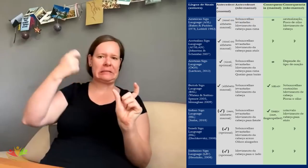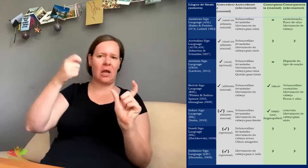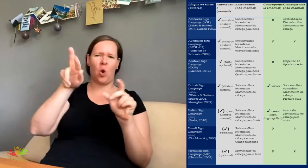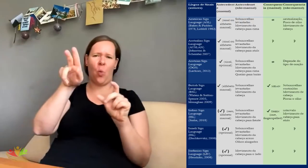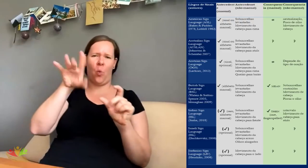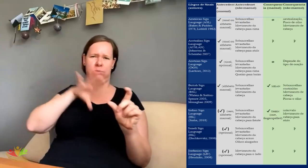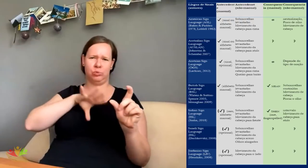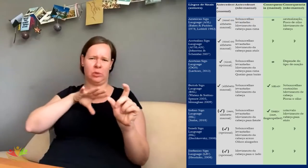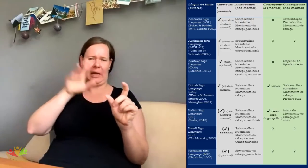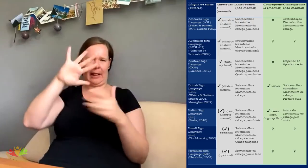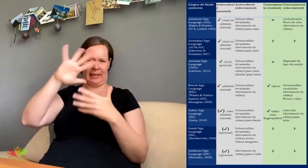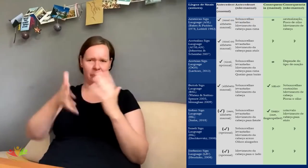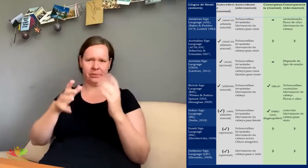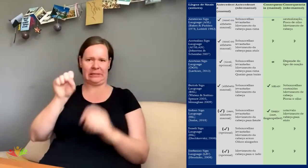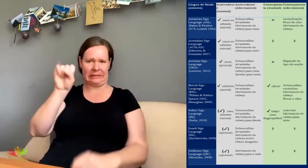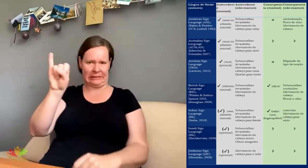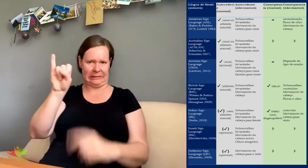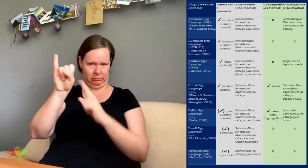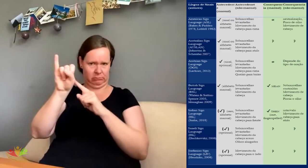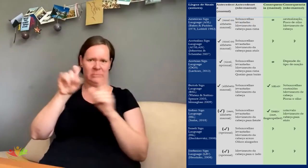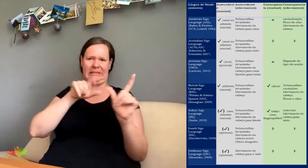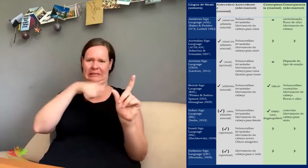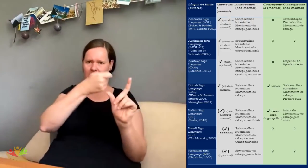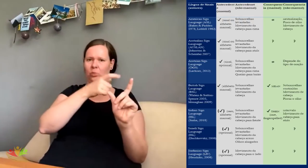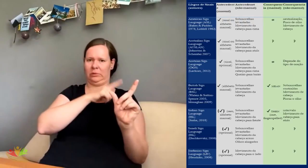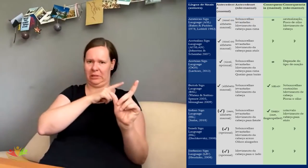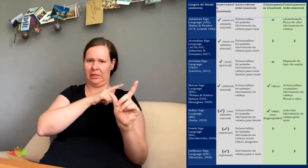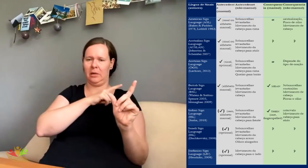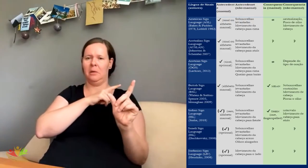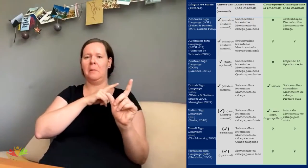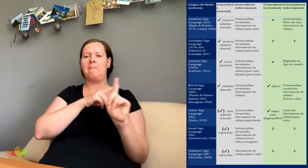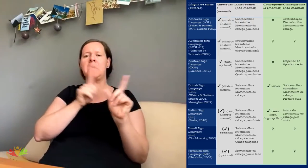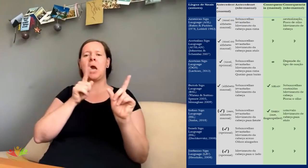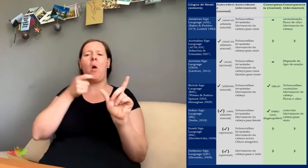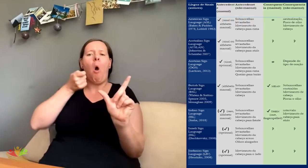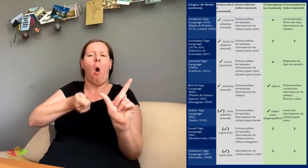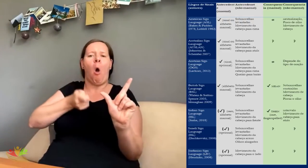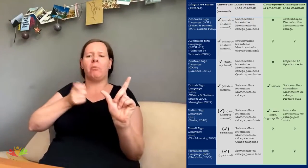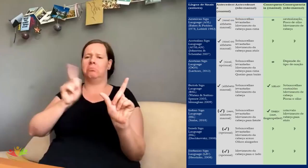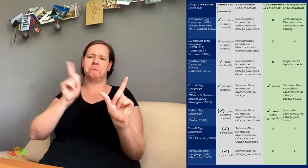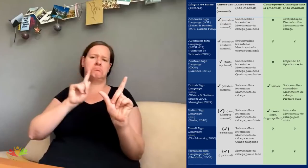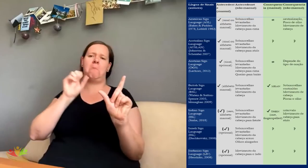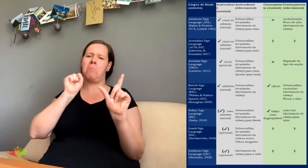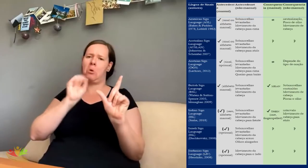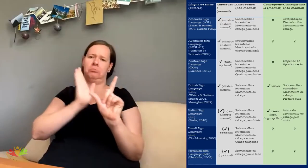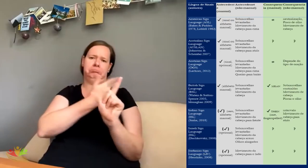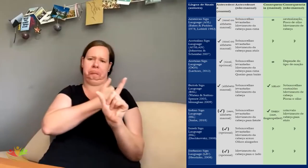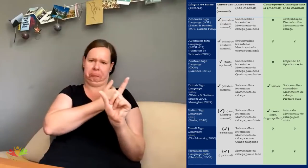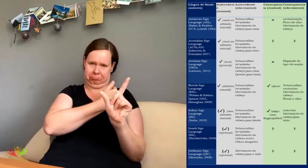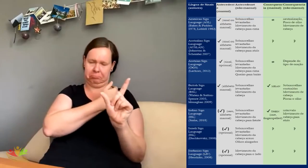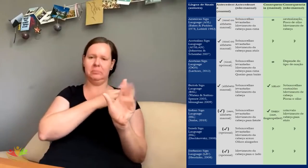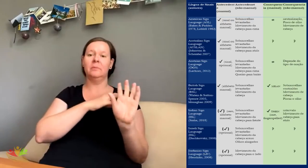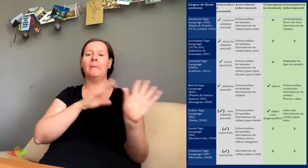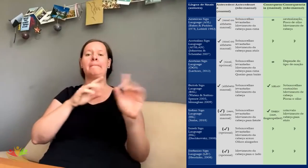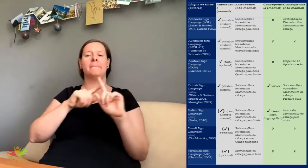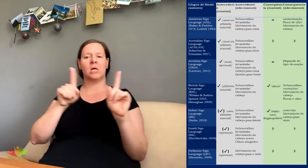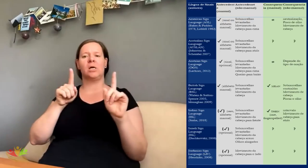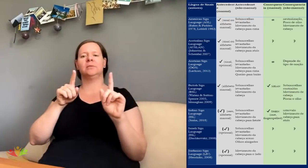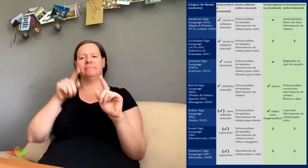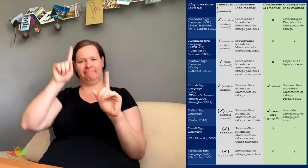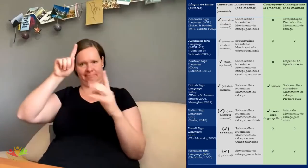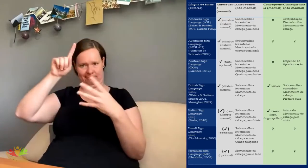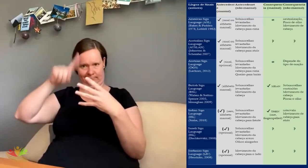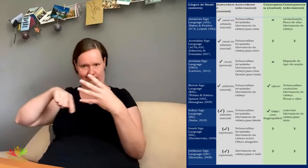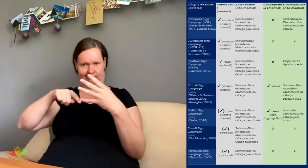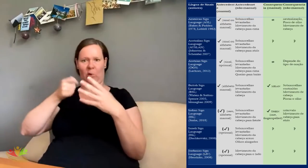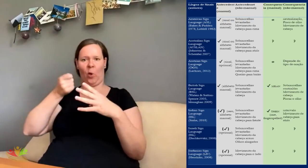inglesa, eles têm um sinal como o se, o mesmo que a gente usa em Libras para fazer a condicional, mas ele